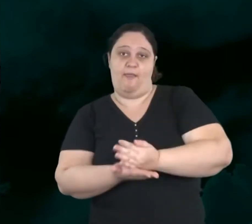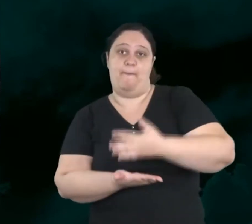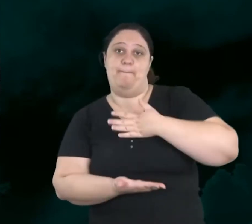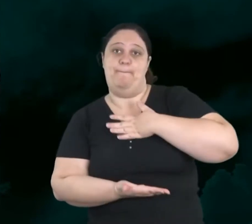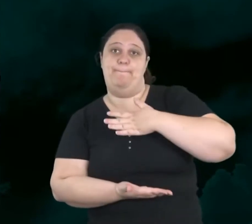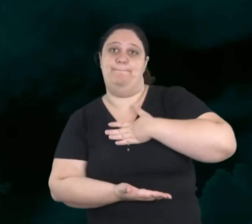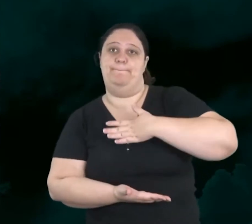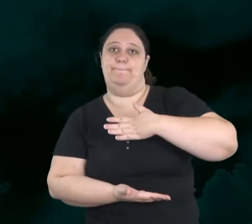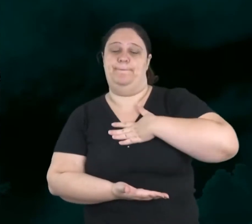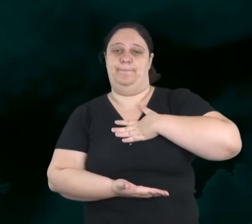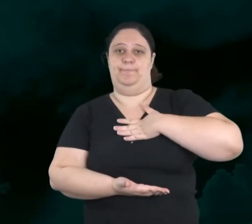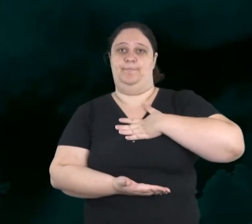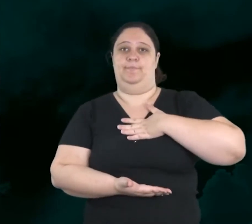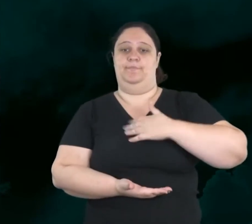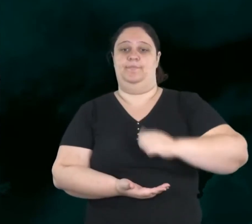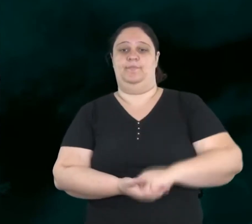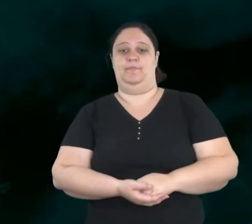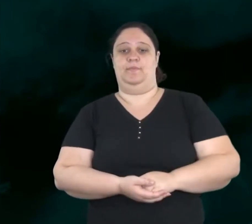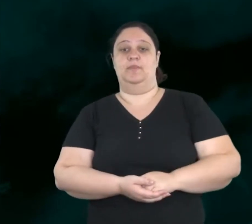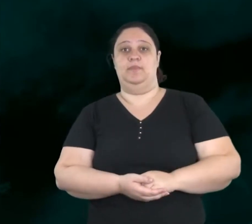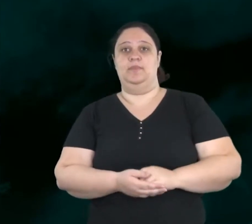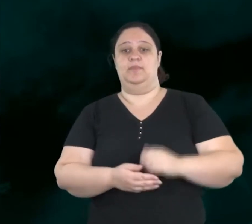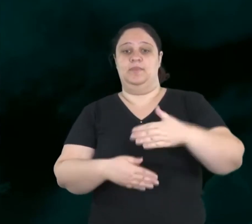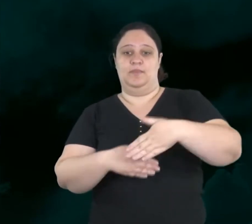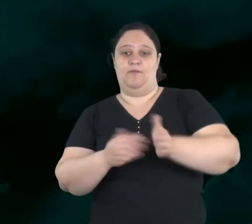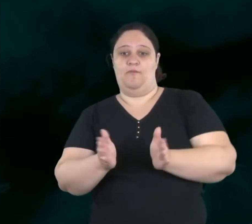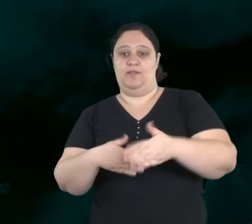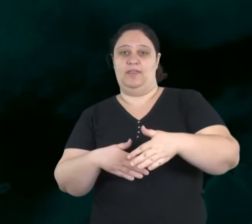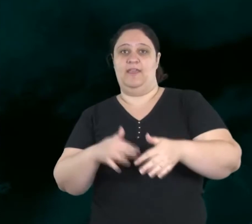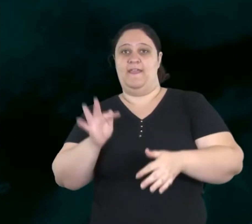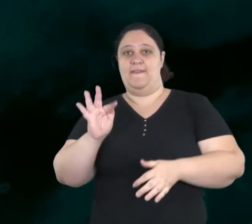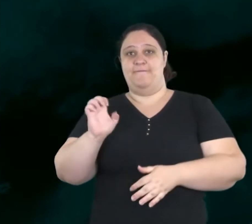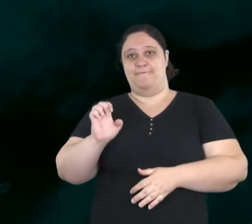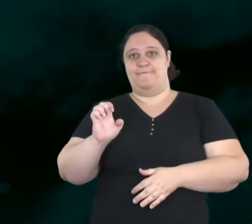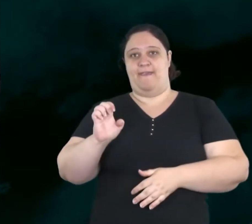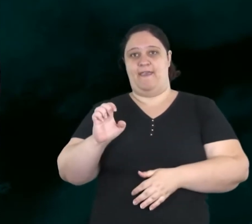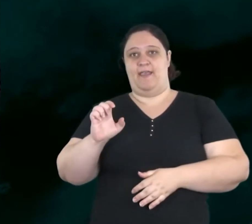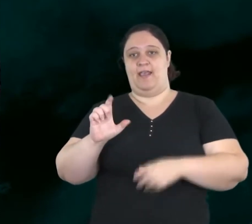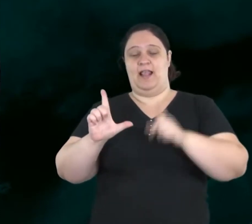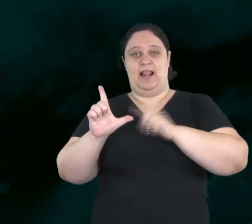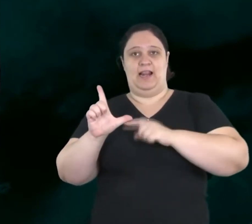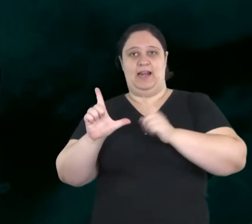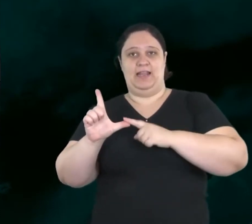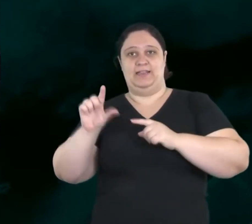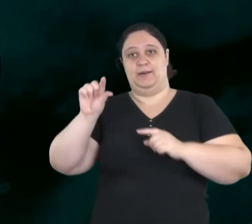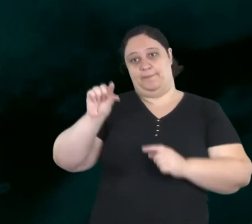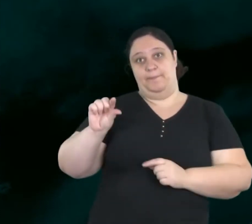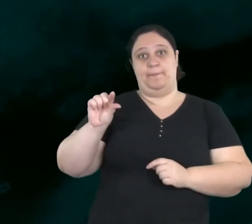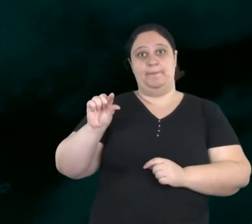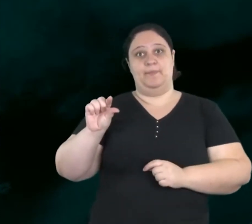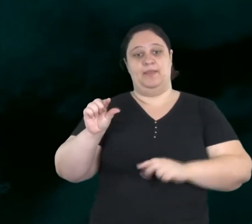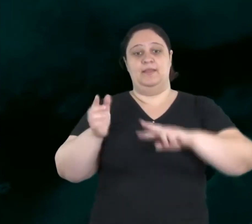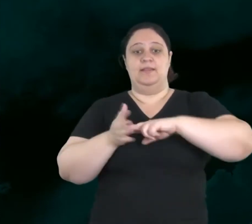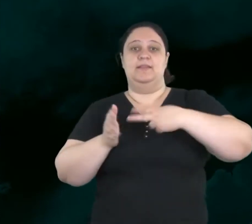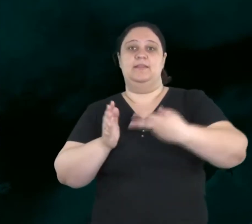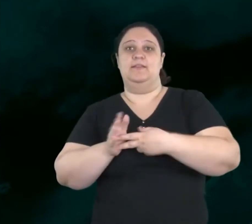fé aqui está em caixa baixa, letra minúscula. Essa fé aqui é a nossa fé. Aqui é